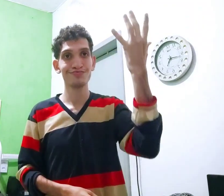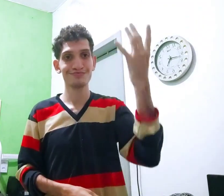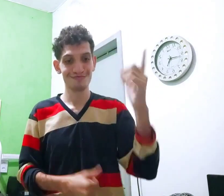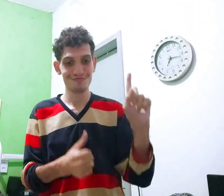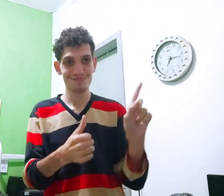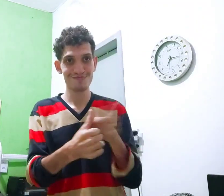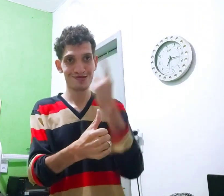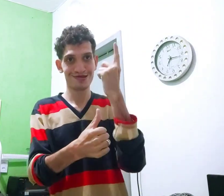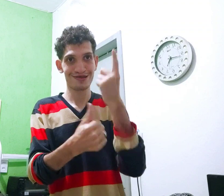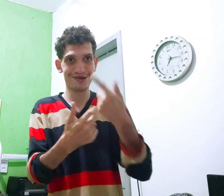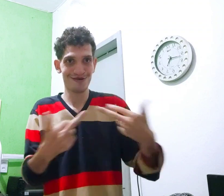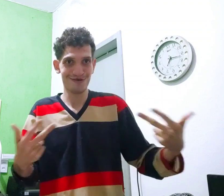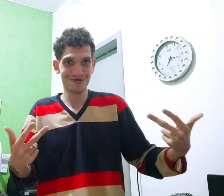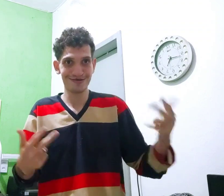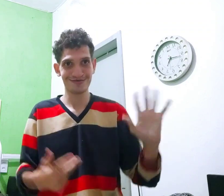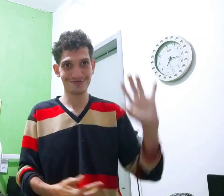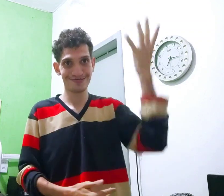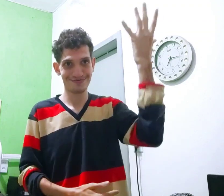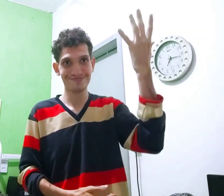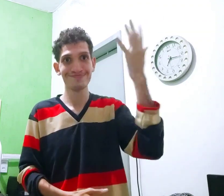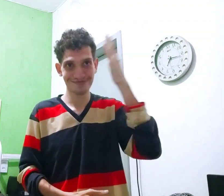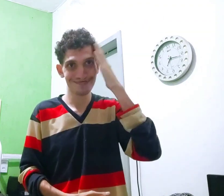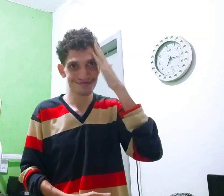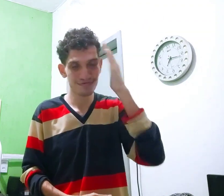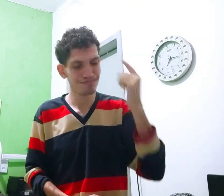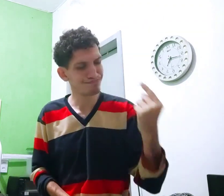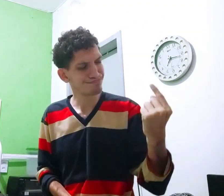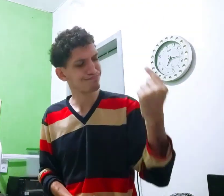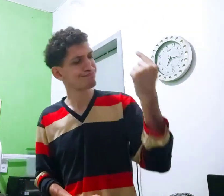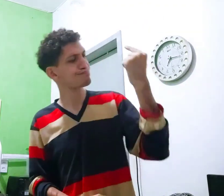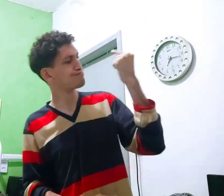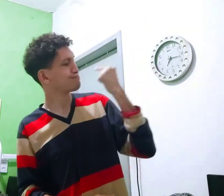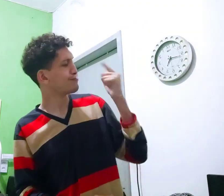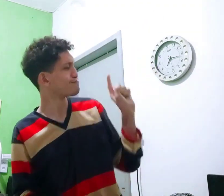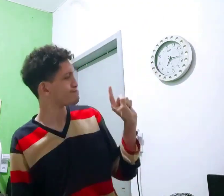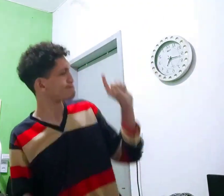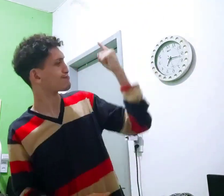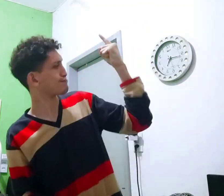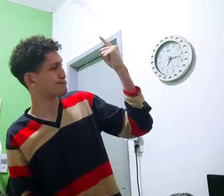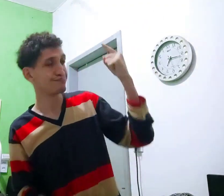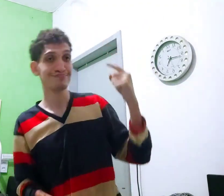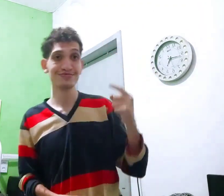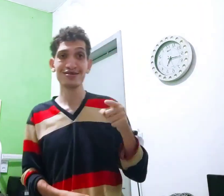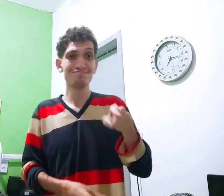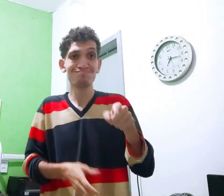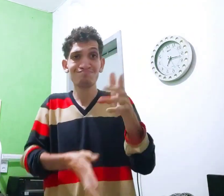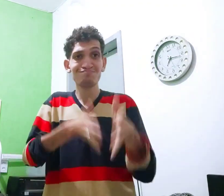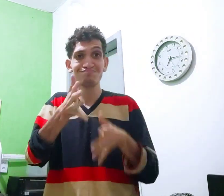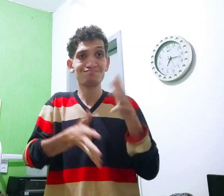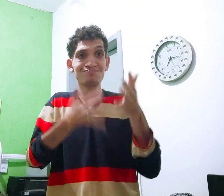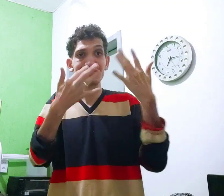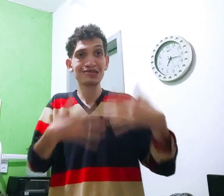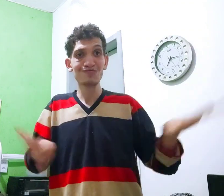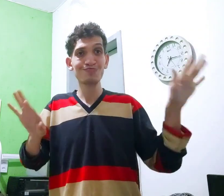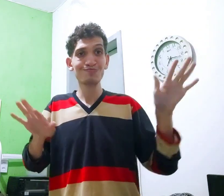acontecimento. Primeira coisa aconteceu, entendeu? Lá atrás, primeiro, origem.